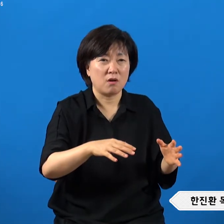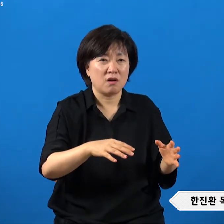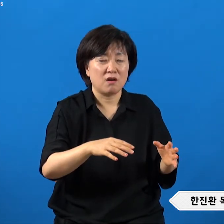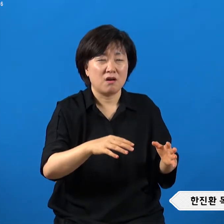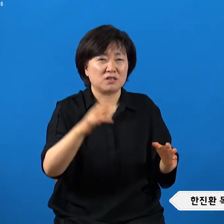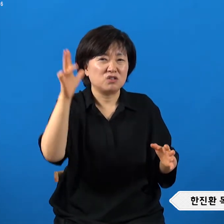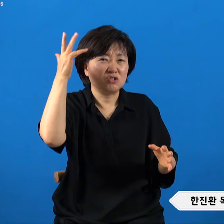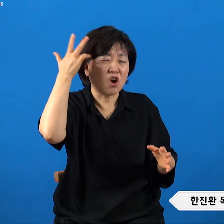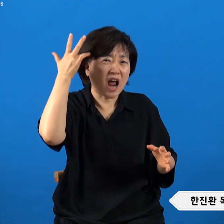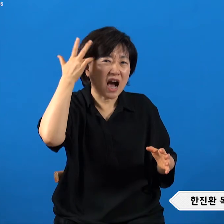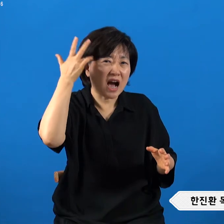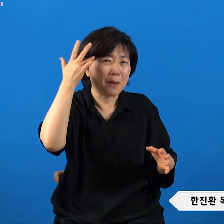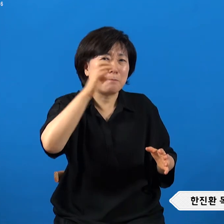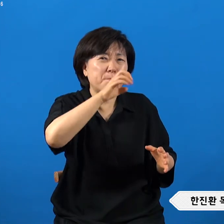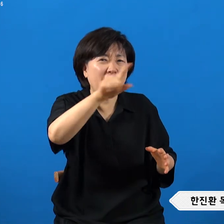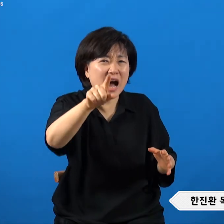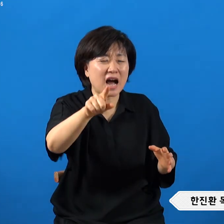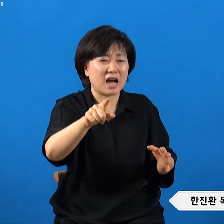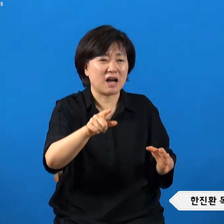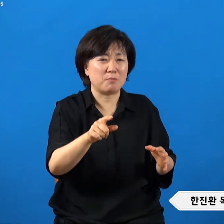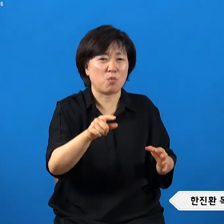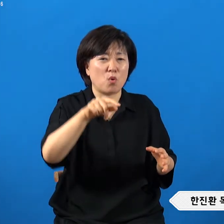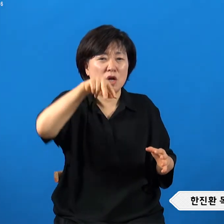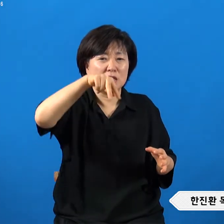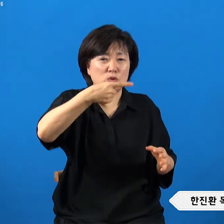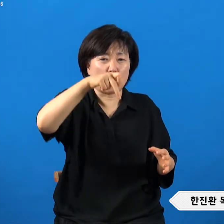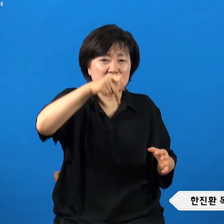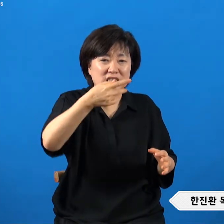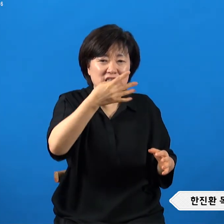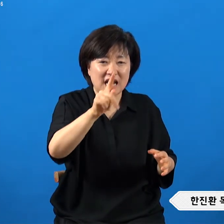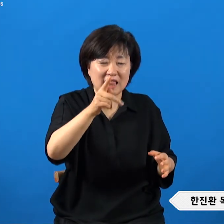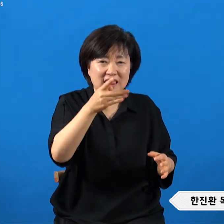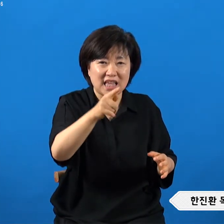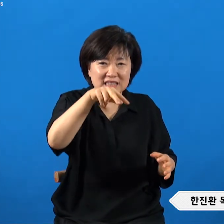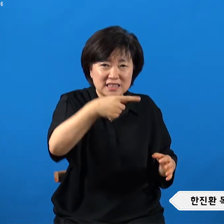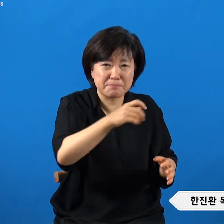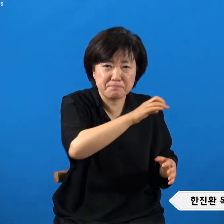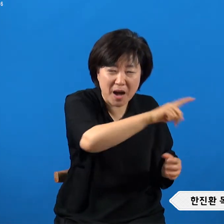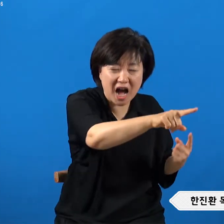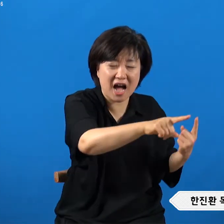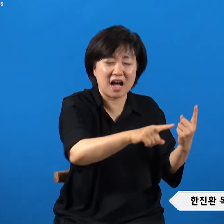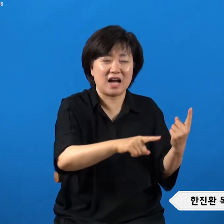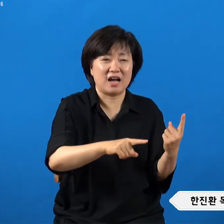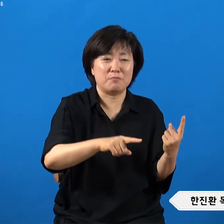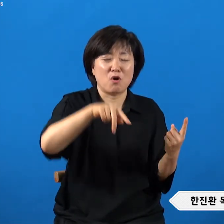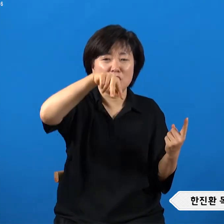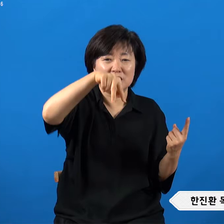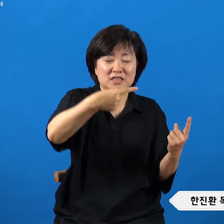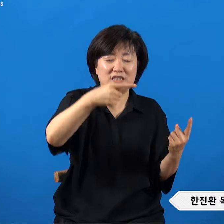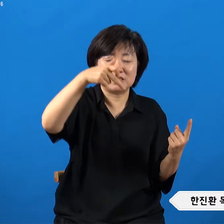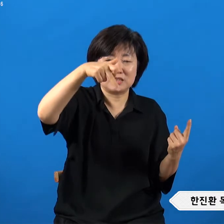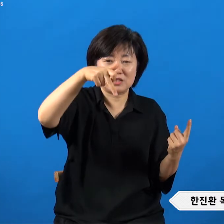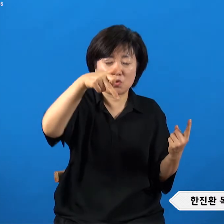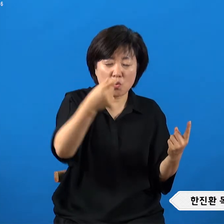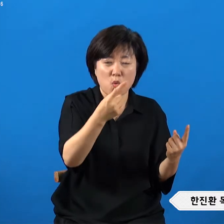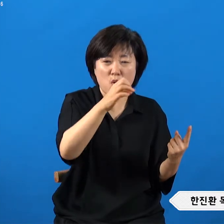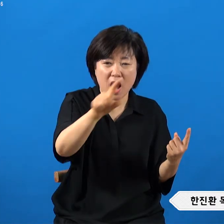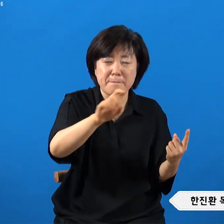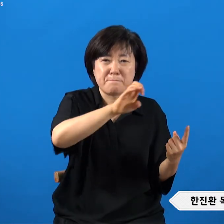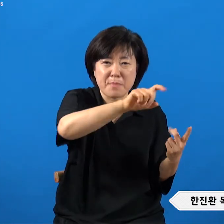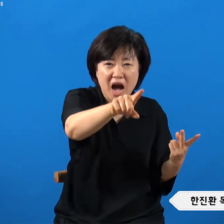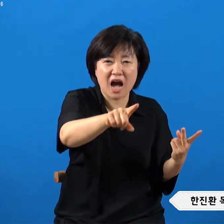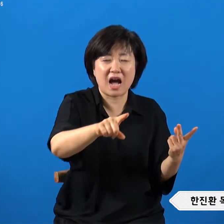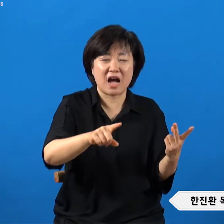학파, 플라톤 학파, 또 에피큐로스 학파, 또 스토아 학파, 그런 우리도 좀 들어본